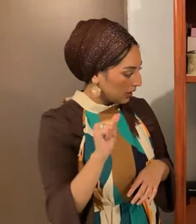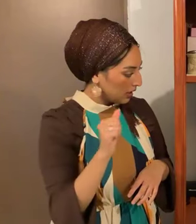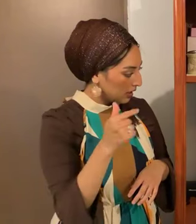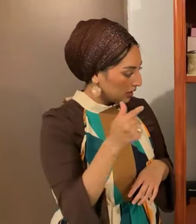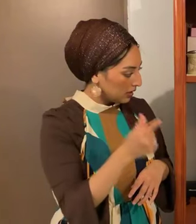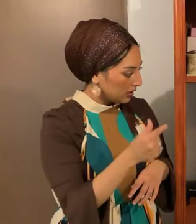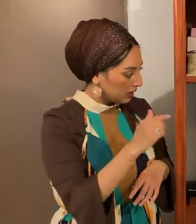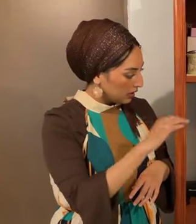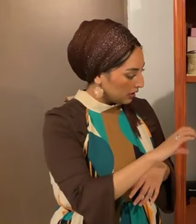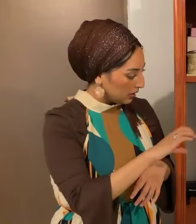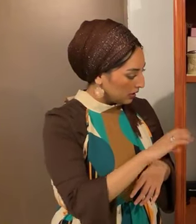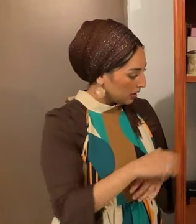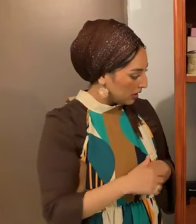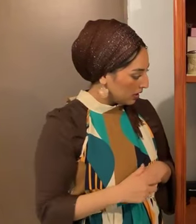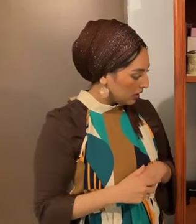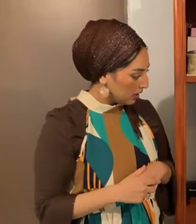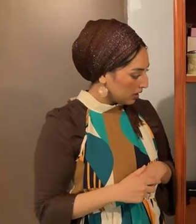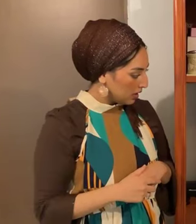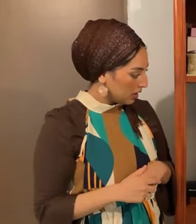se hicieron